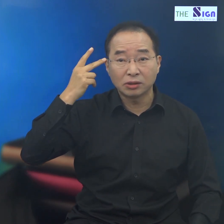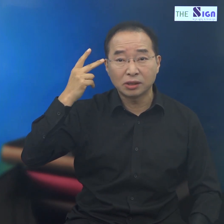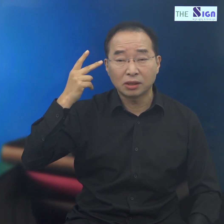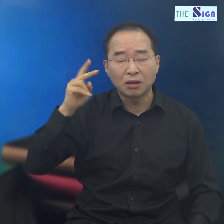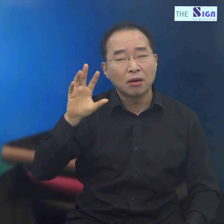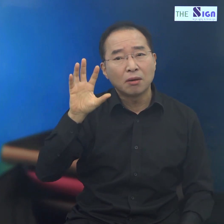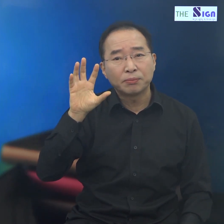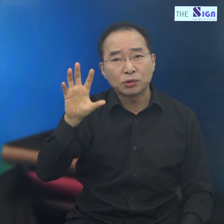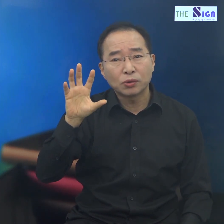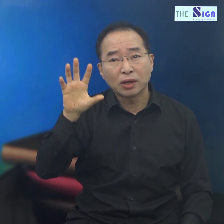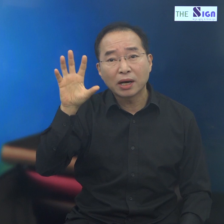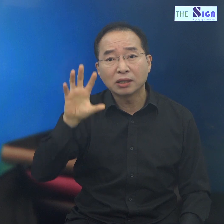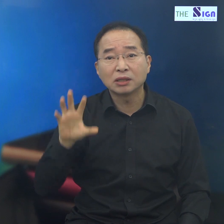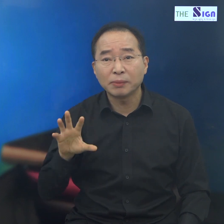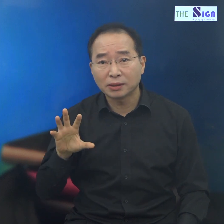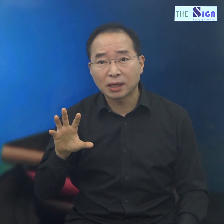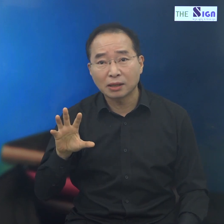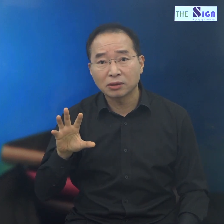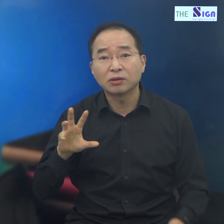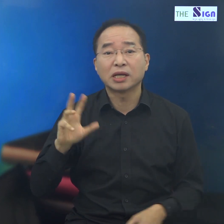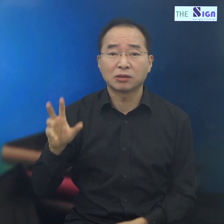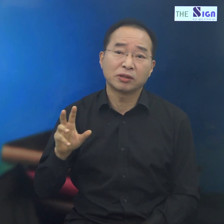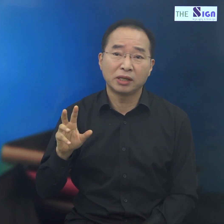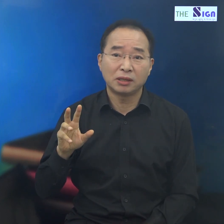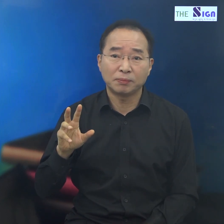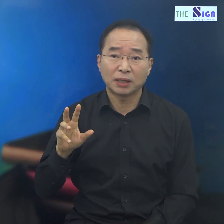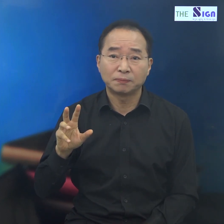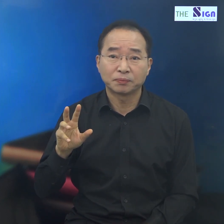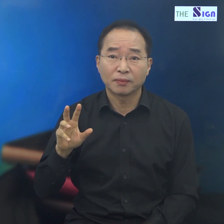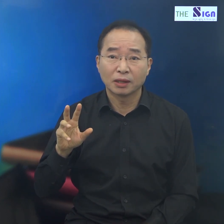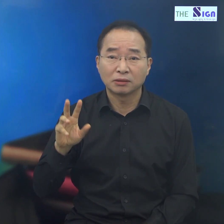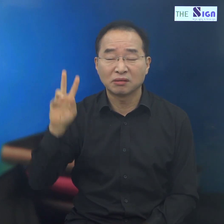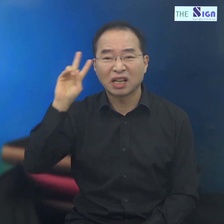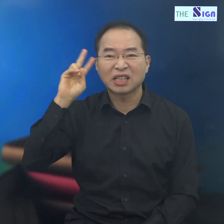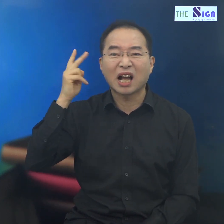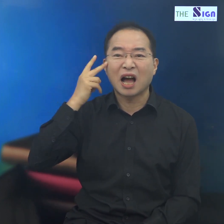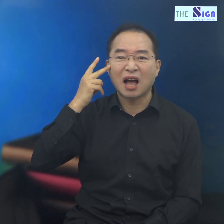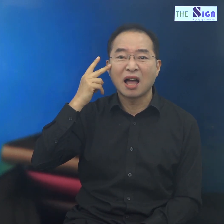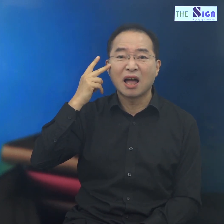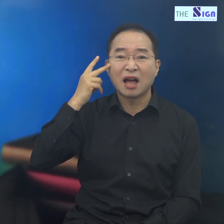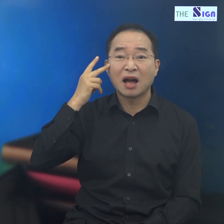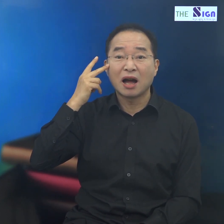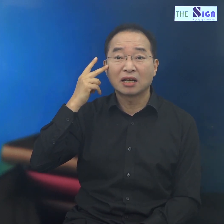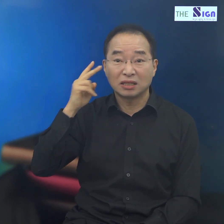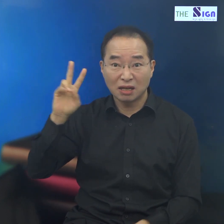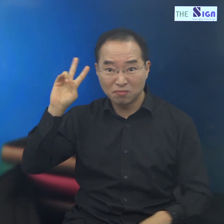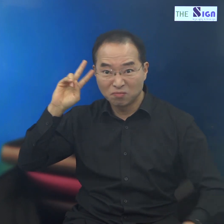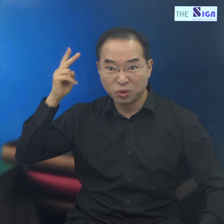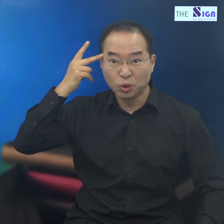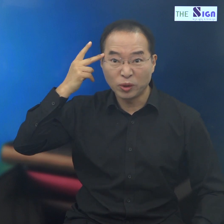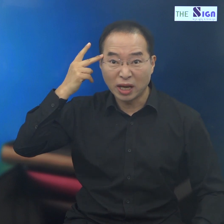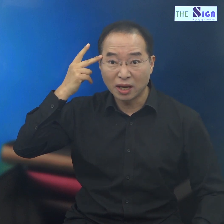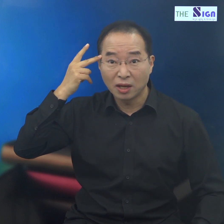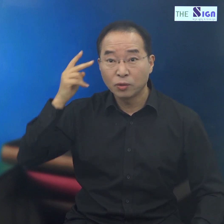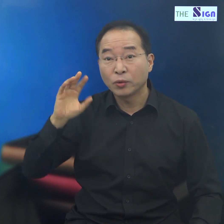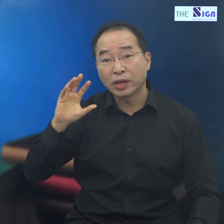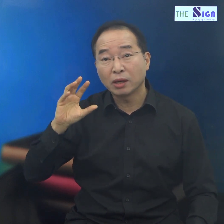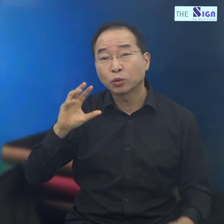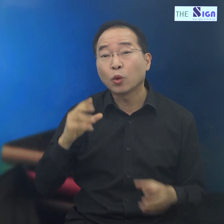건지 표정과 흐름에 따라서 이건 해석을 해야 됩니다. 그래서 내가 착각이냐 분노냐, 이게